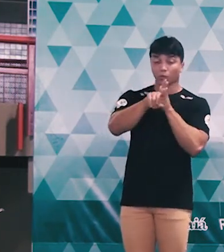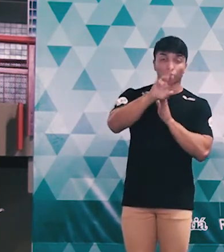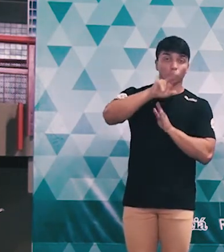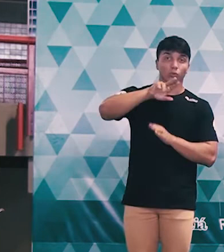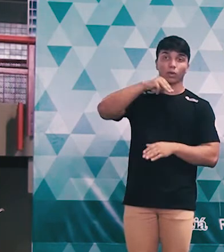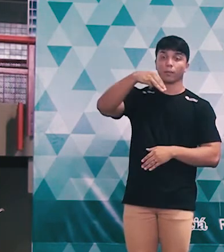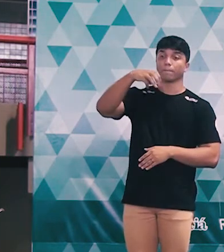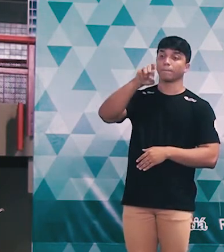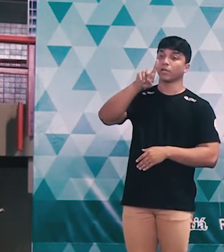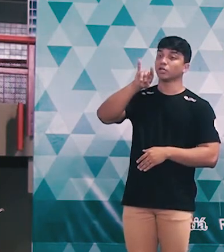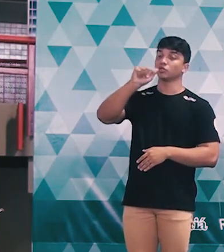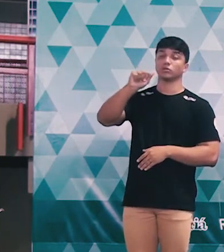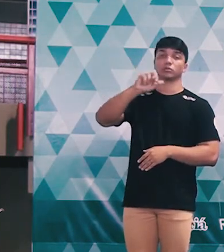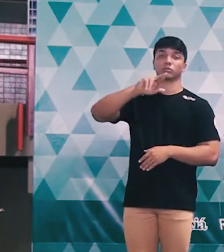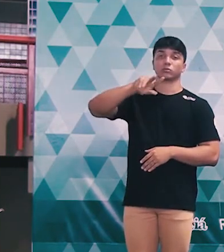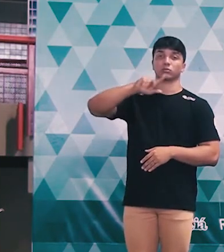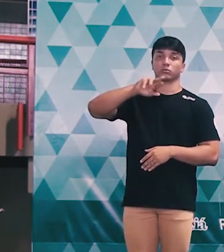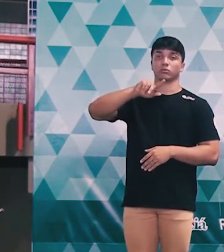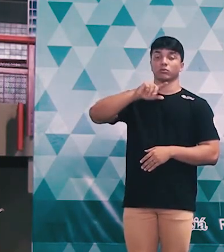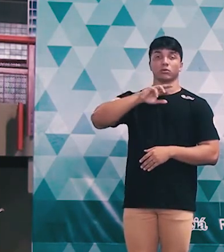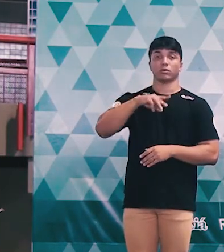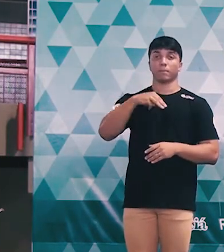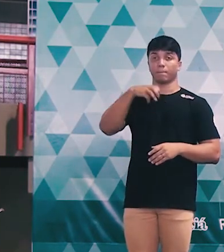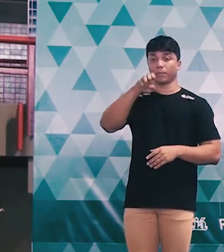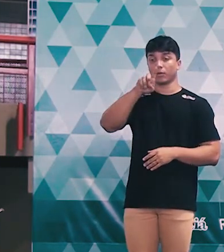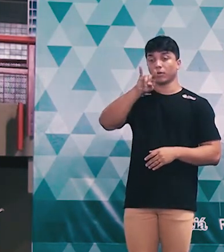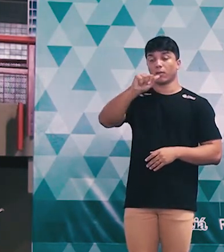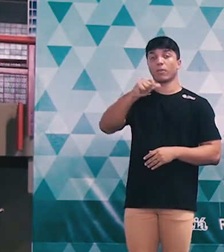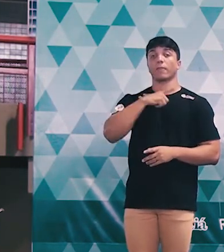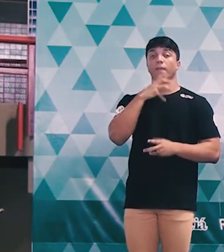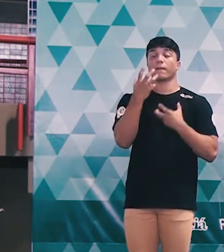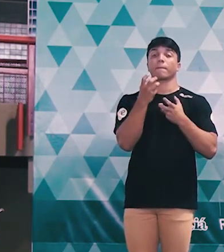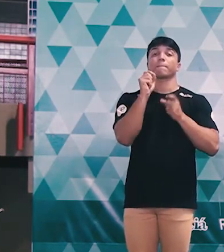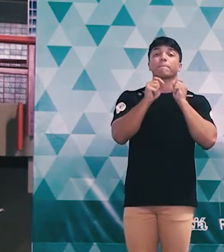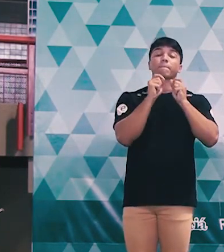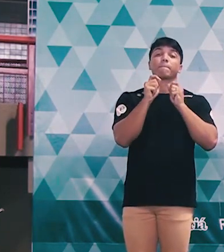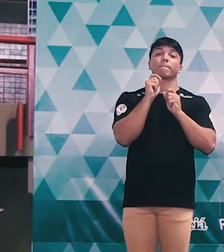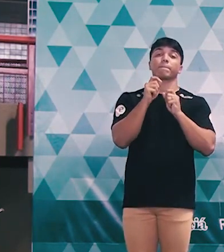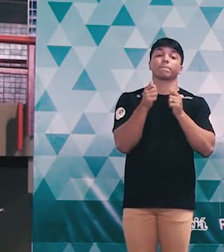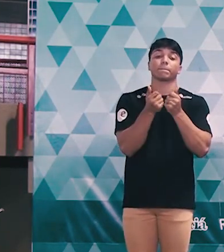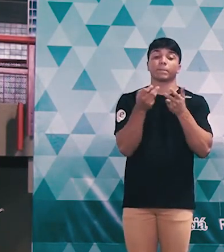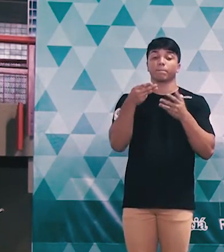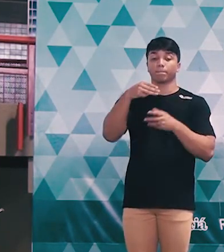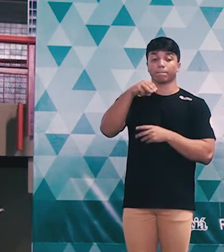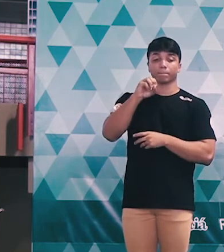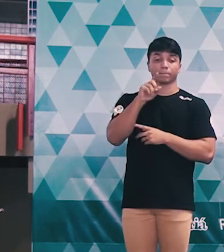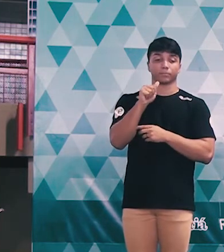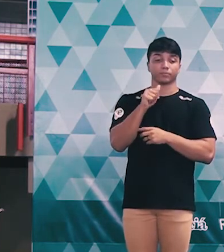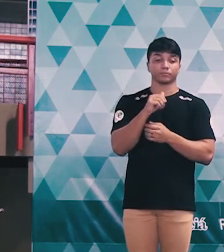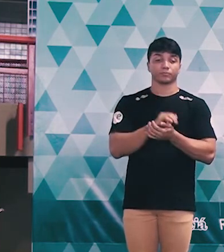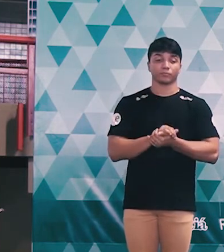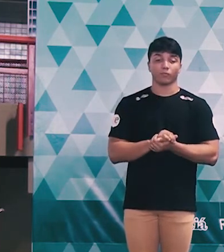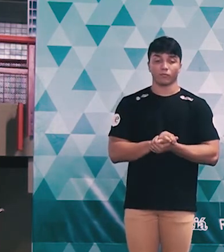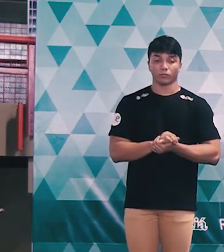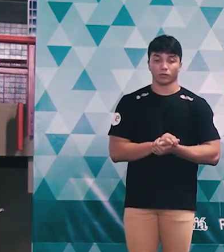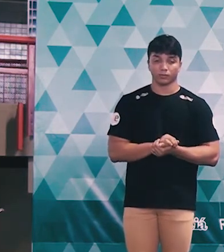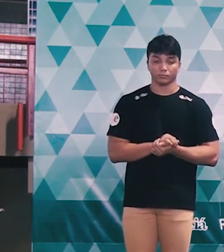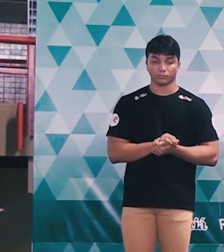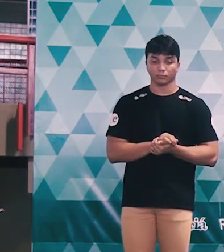qual é a média das informações do quadro. A pergunta da questão foi outra. A pergunta foi o seguinte,